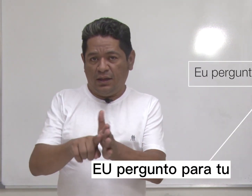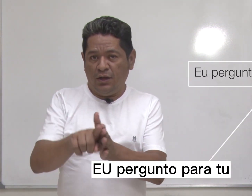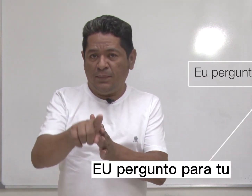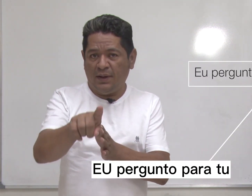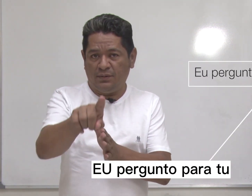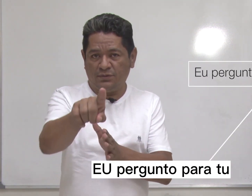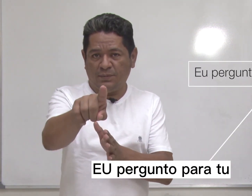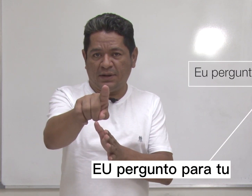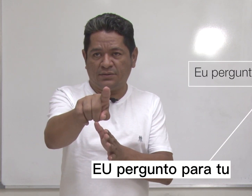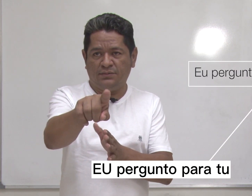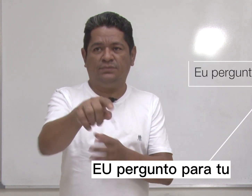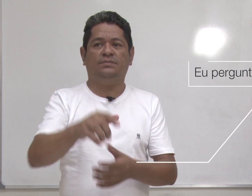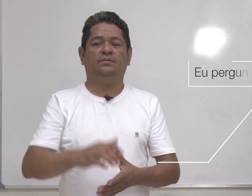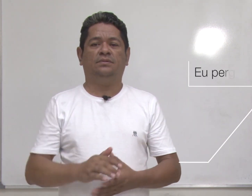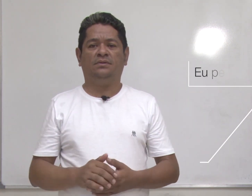Eu pergunto para tu